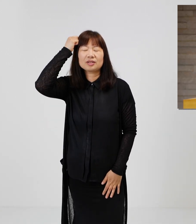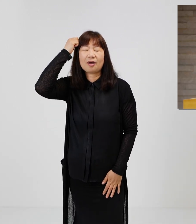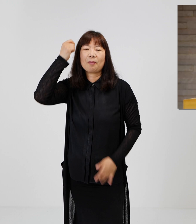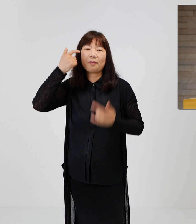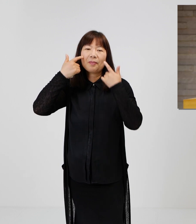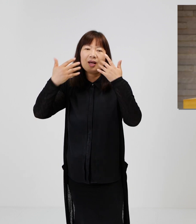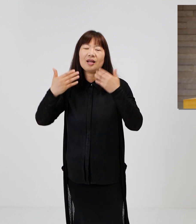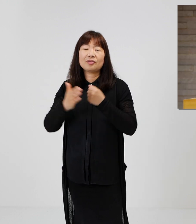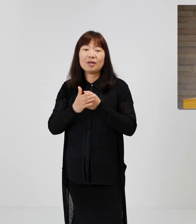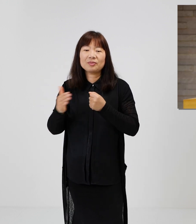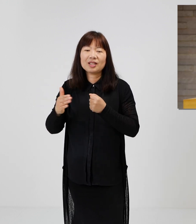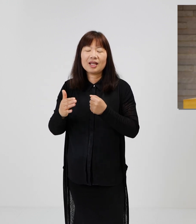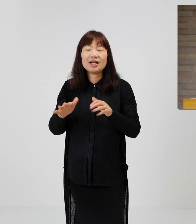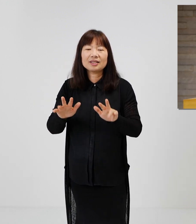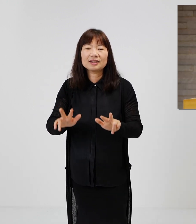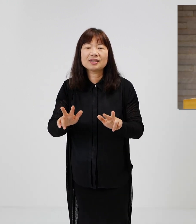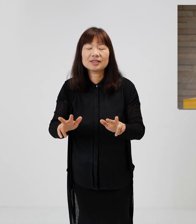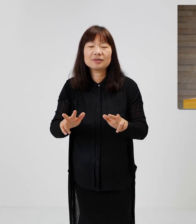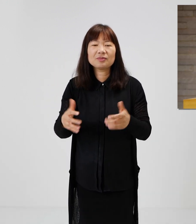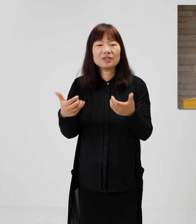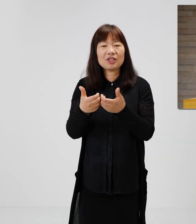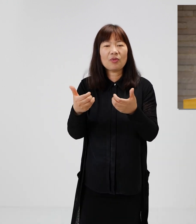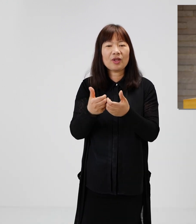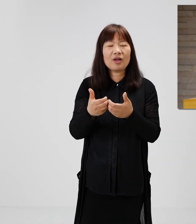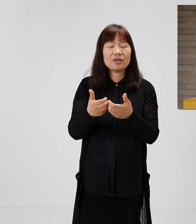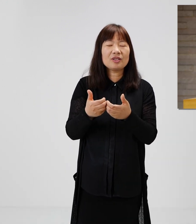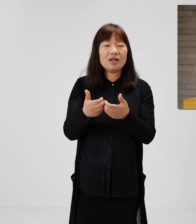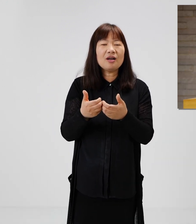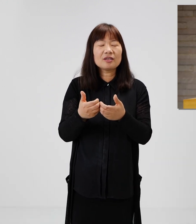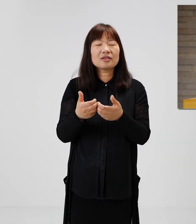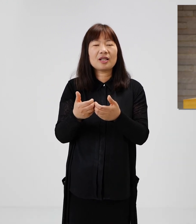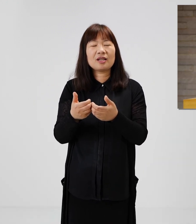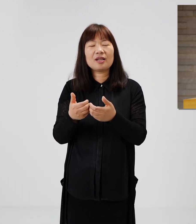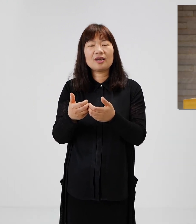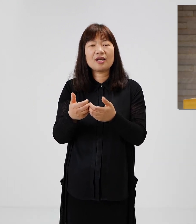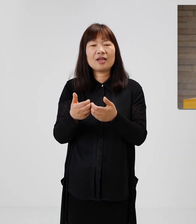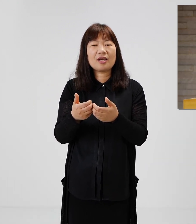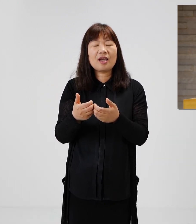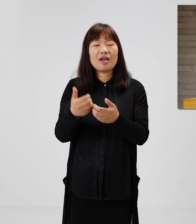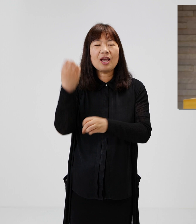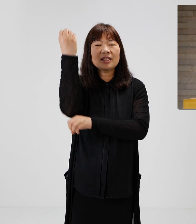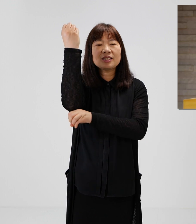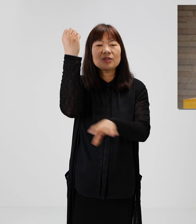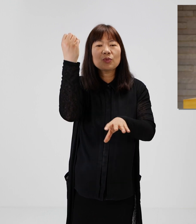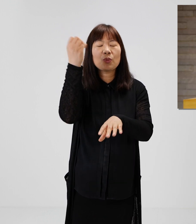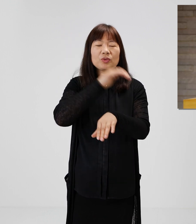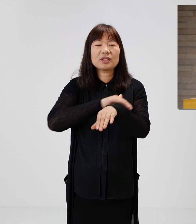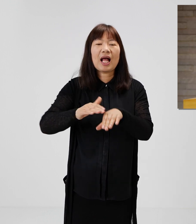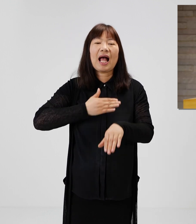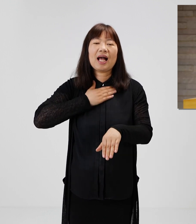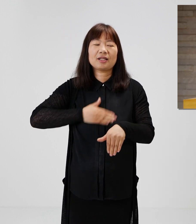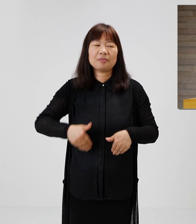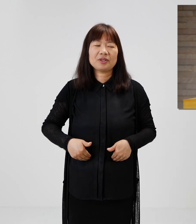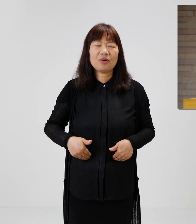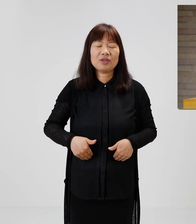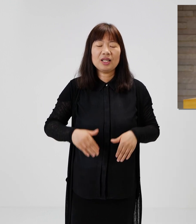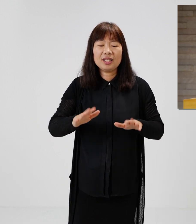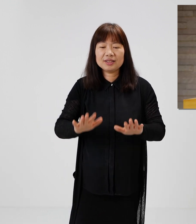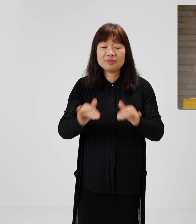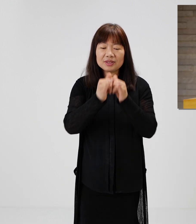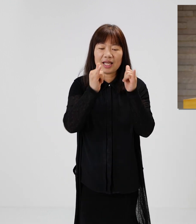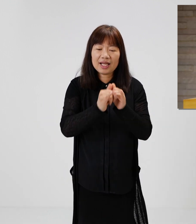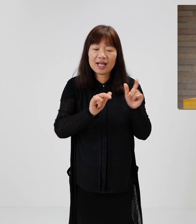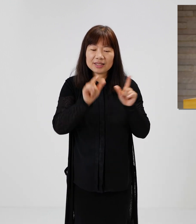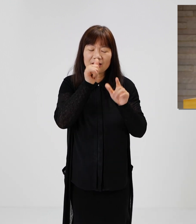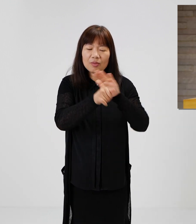잘 파악해야 돼요. 여러분들이 세상에 던져졌을지라도 겁먹을 이유가 없어요. 뒤로 물러날